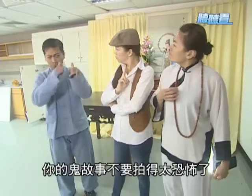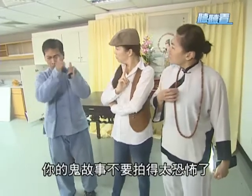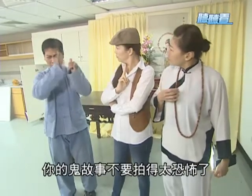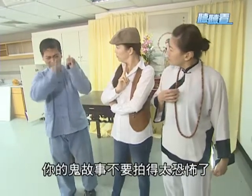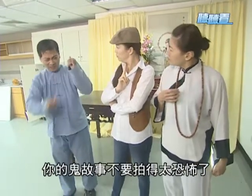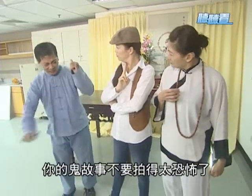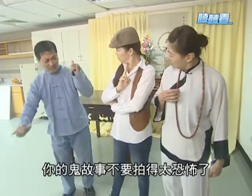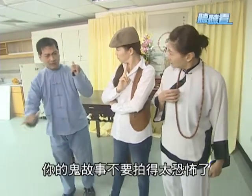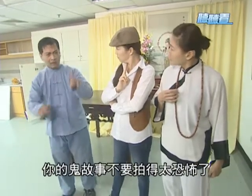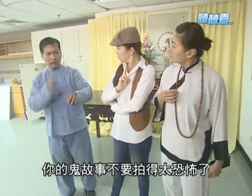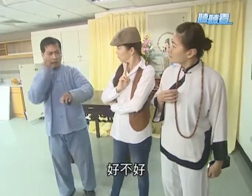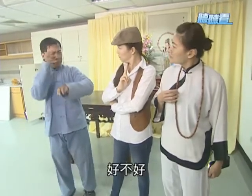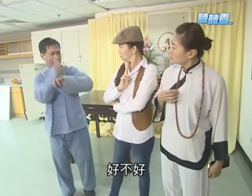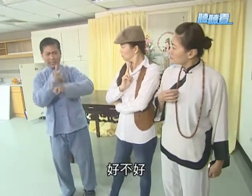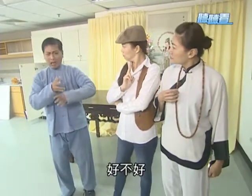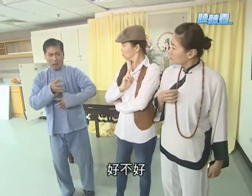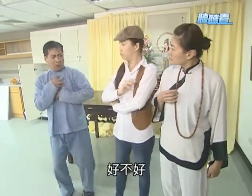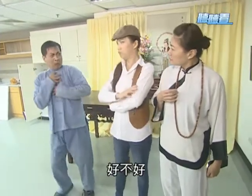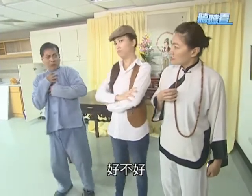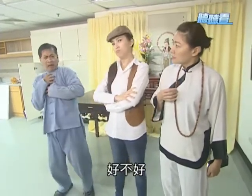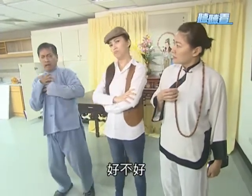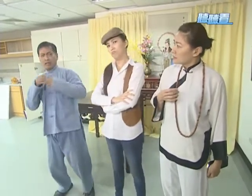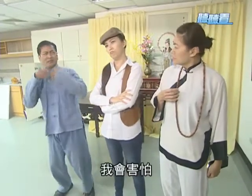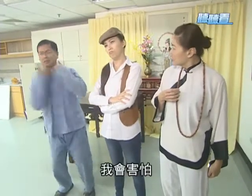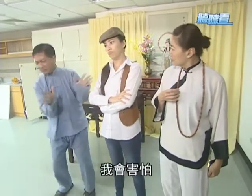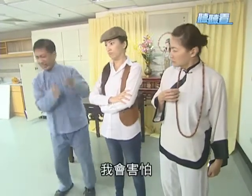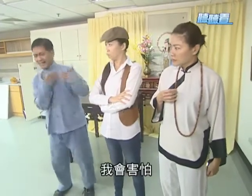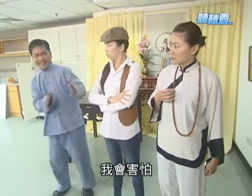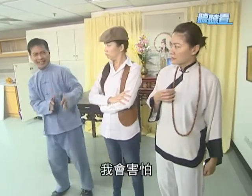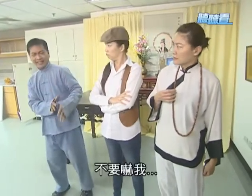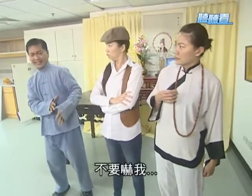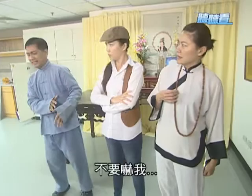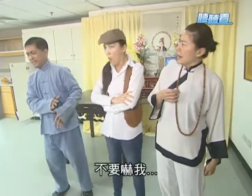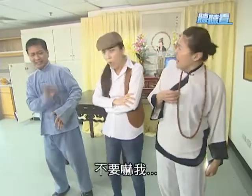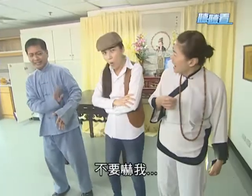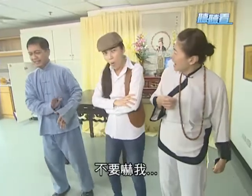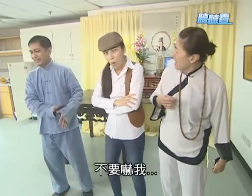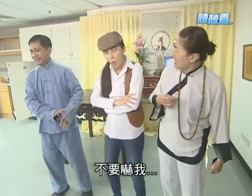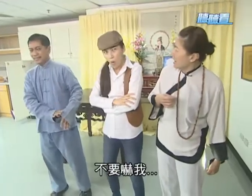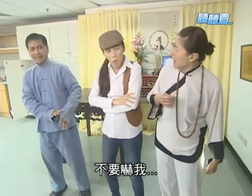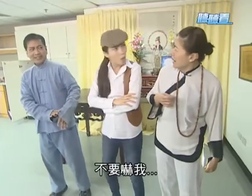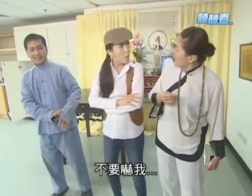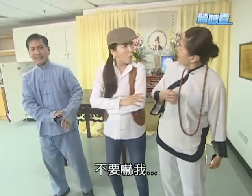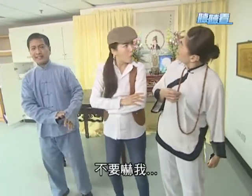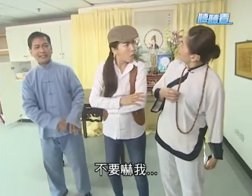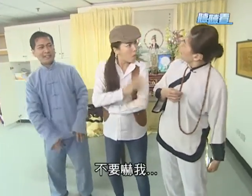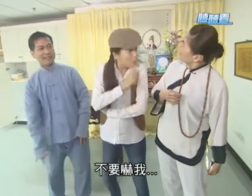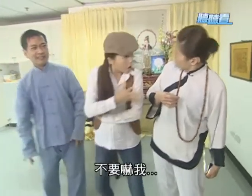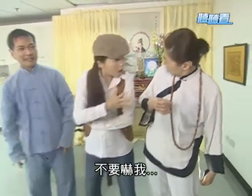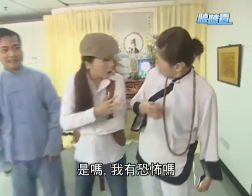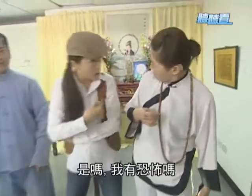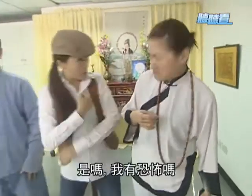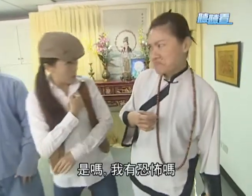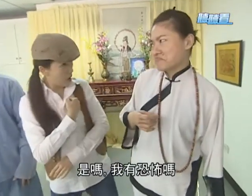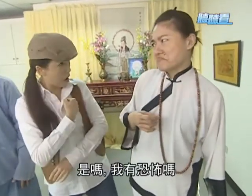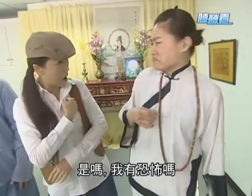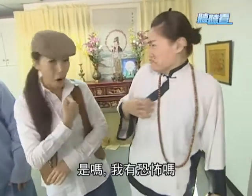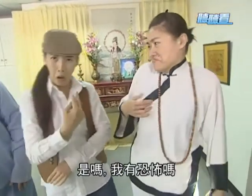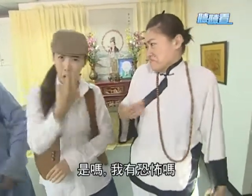恐怖了，好不好啊？哎呦，我会害怕，不要吓我，不要吓我。 是吗？我有恐